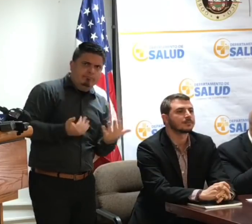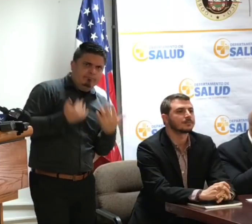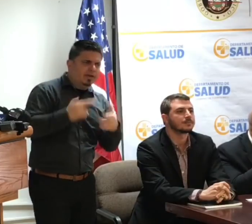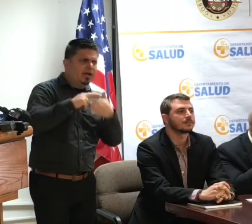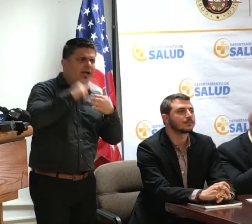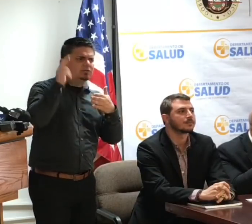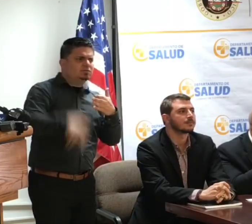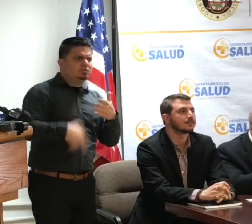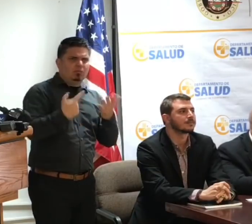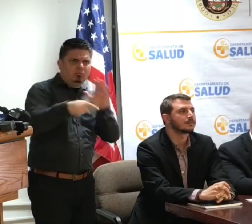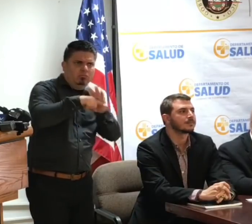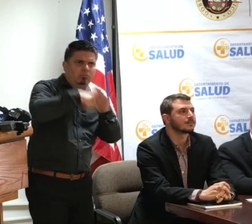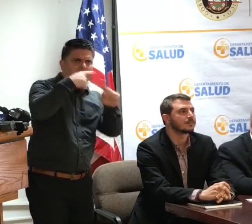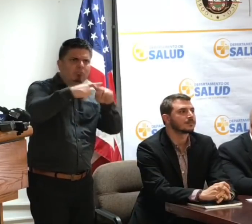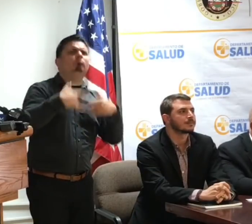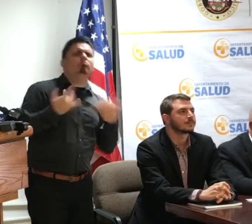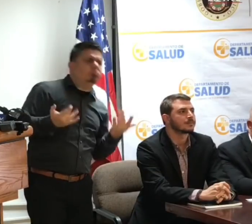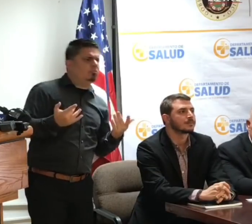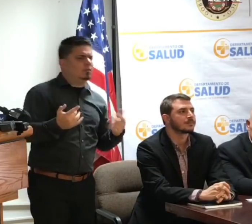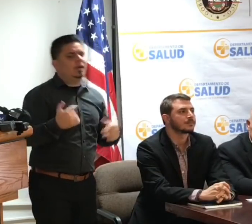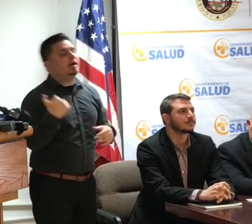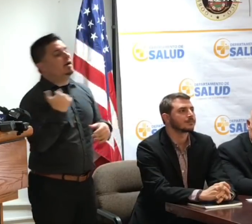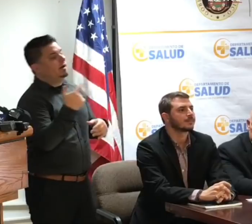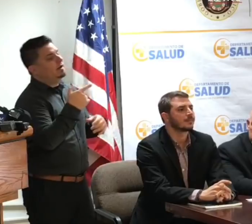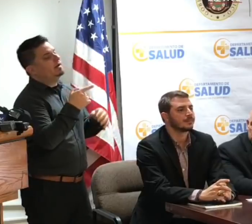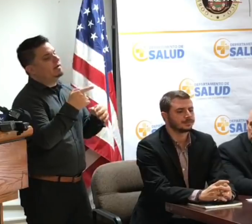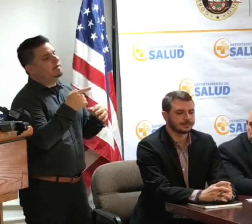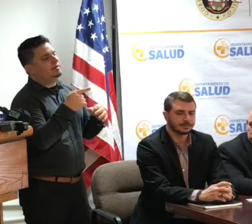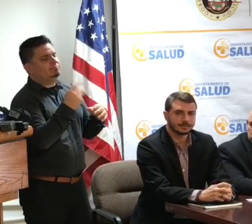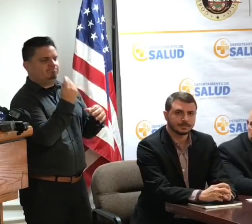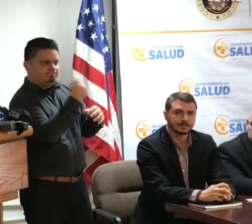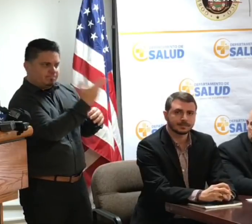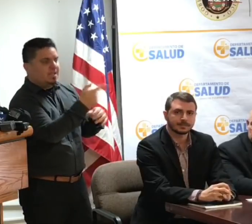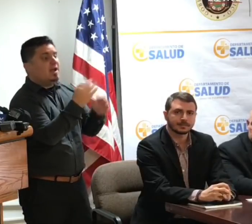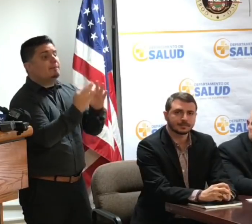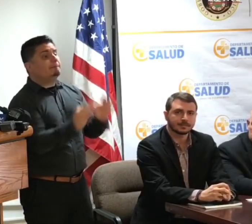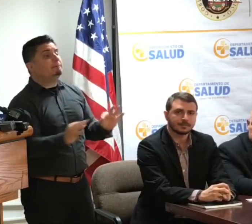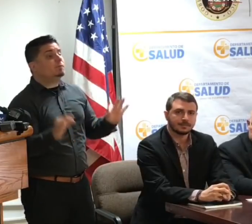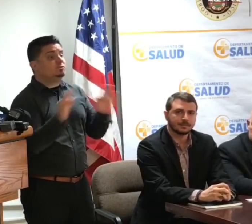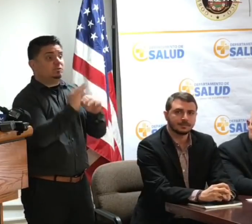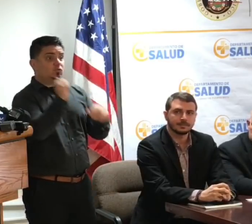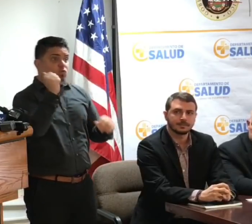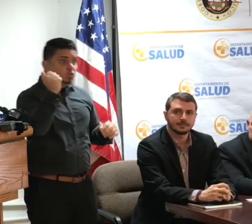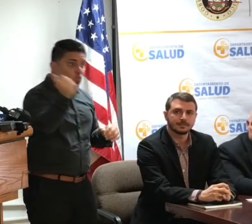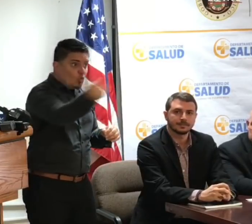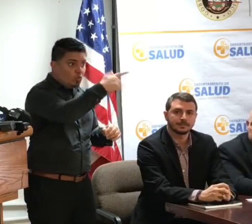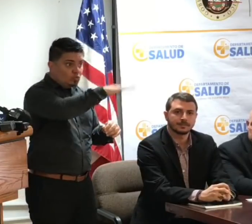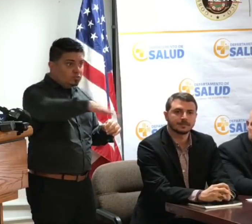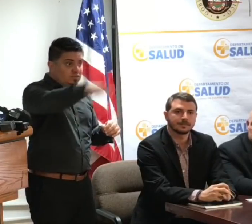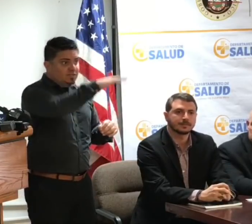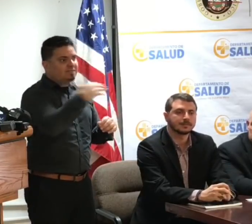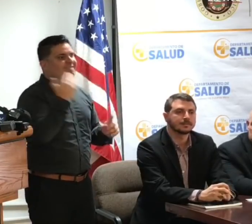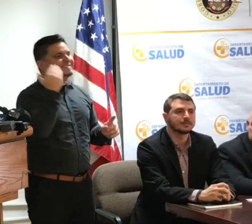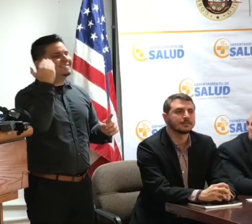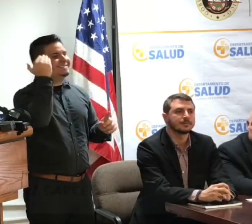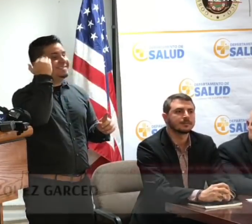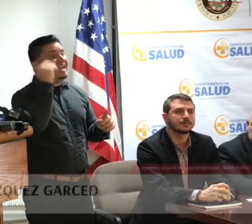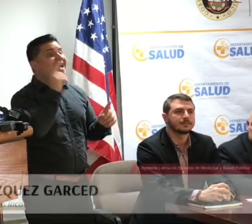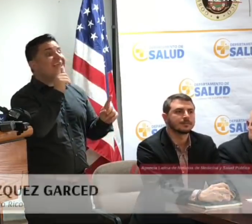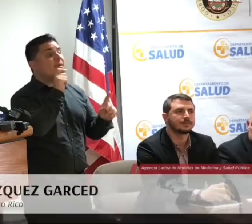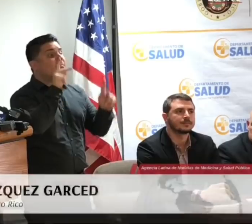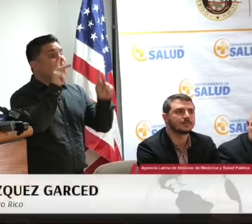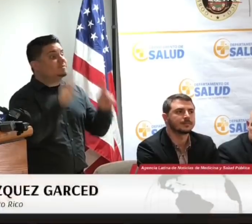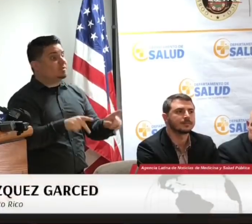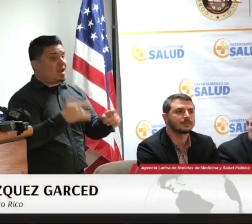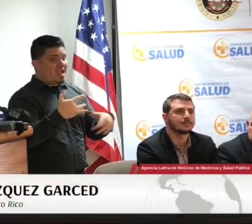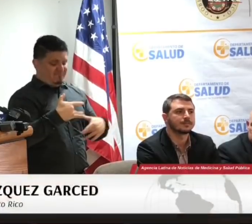Bueno. Es importante que todos sepan que se va a hacer la prueba a todas aquellas personas que tengan los